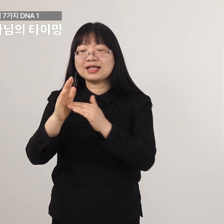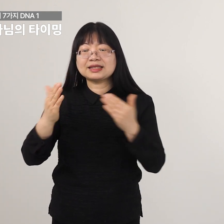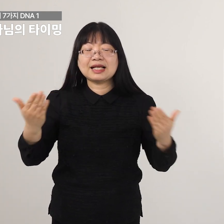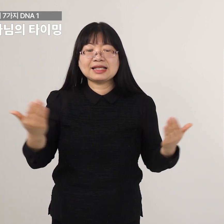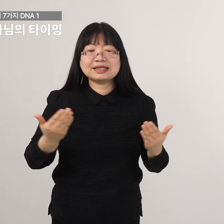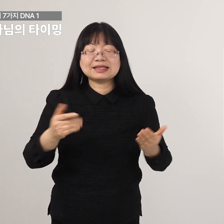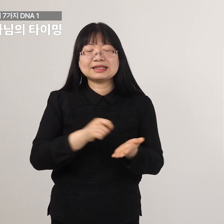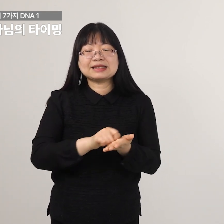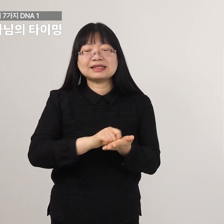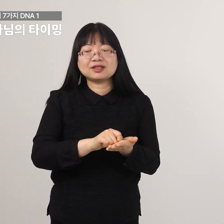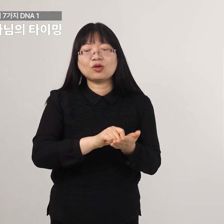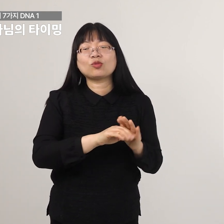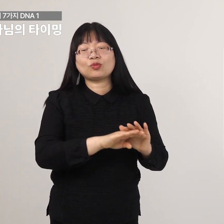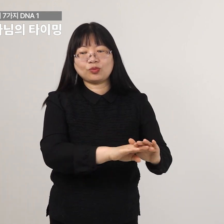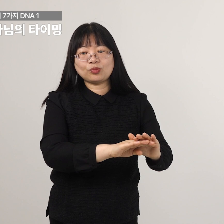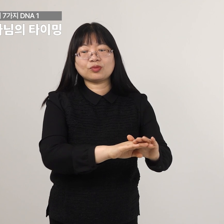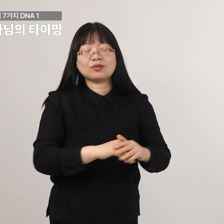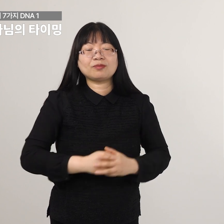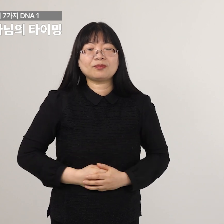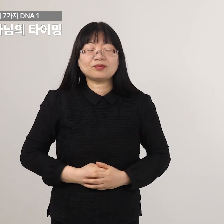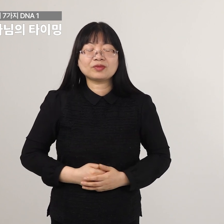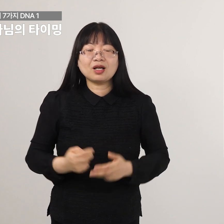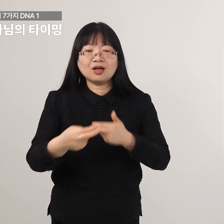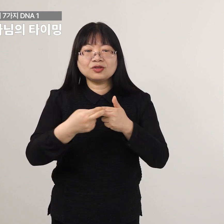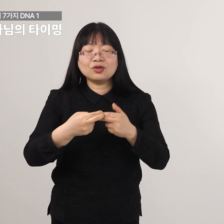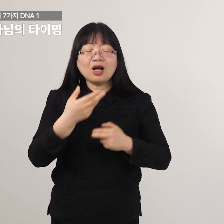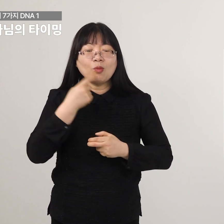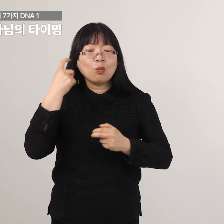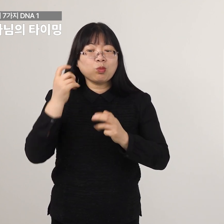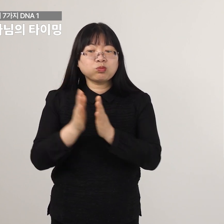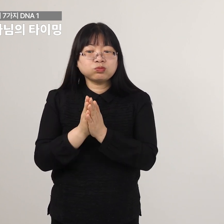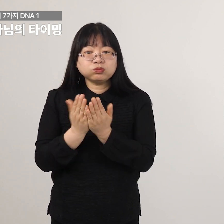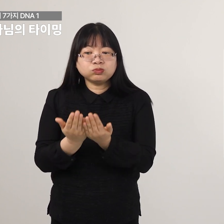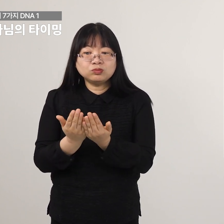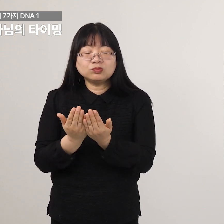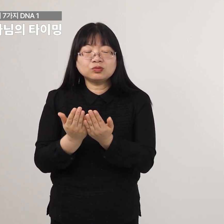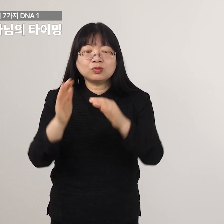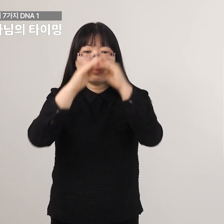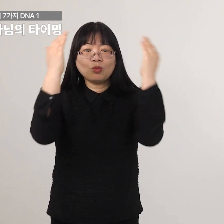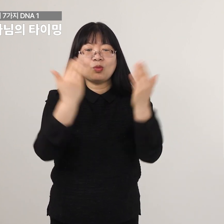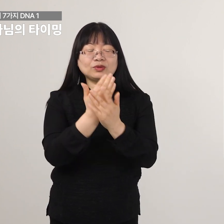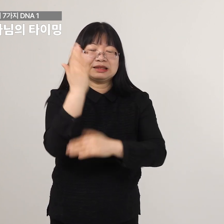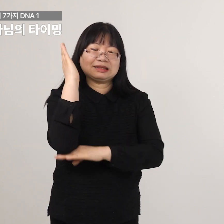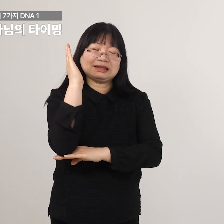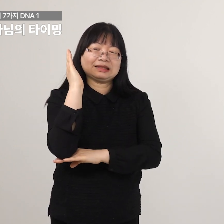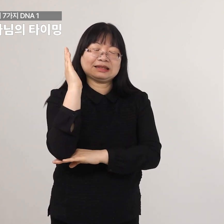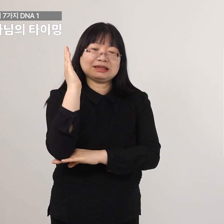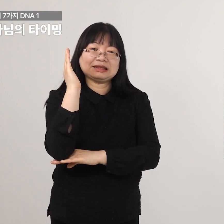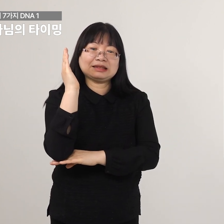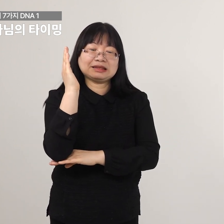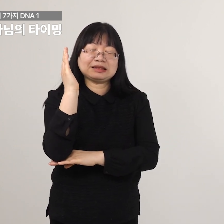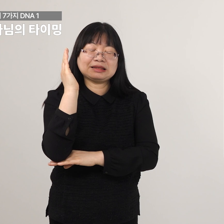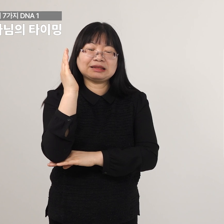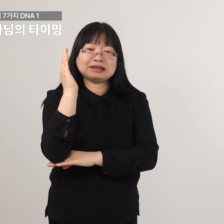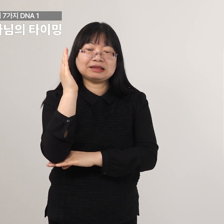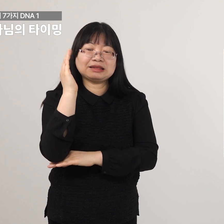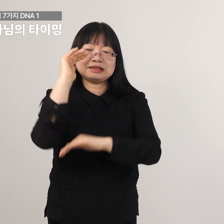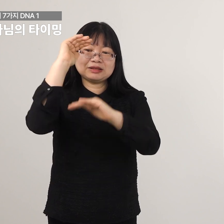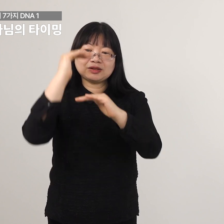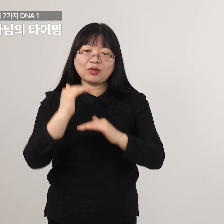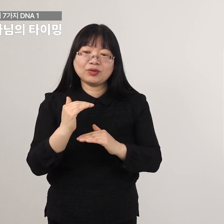일을 기록하였다. 자, 누가복음의 전체 이야기